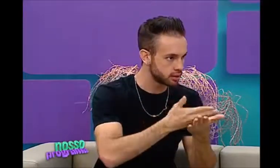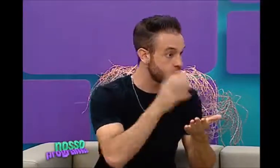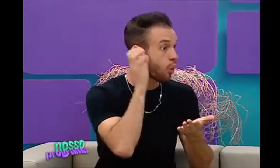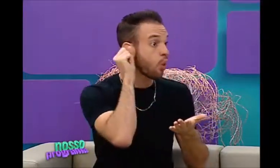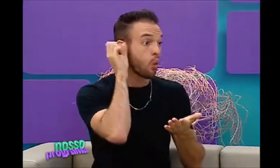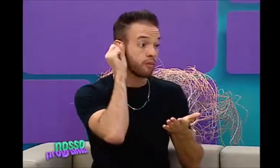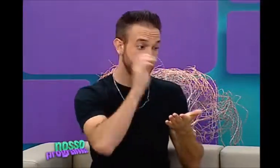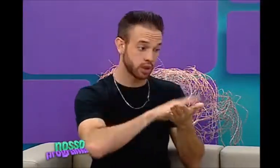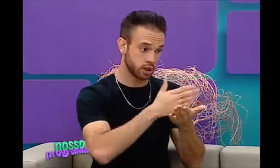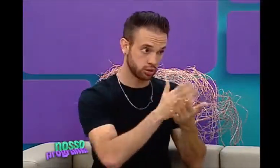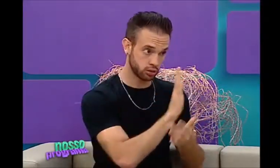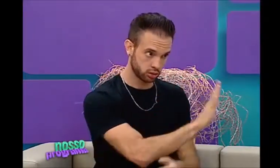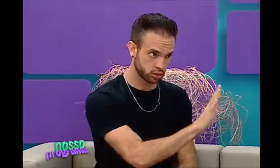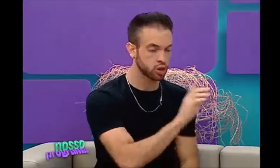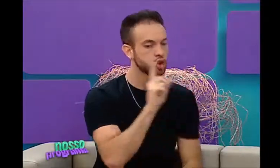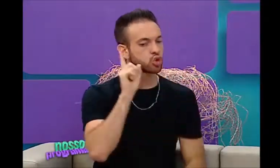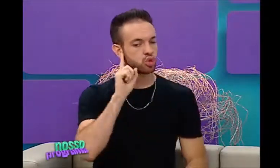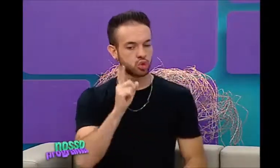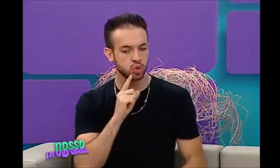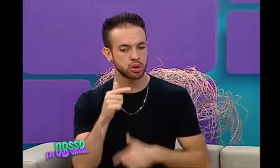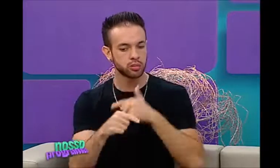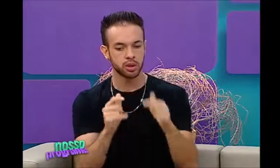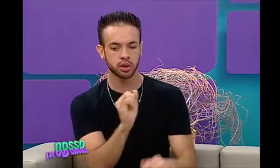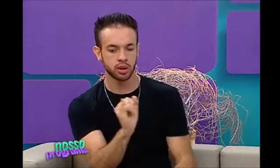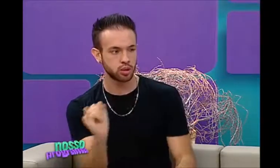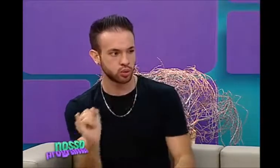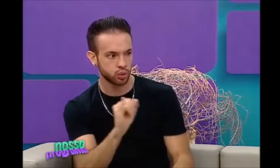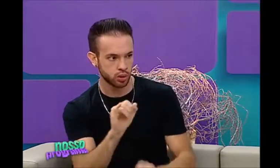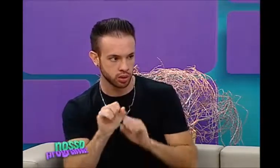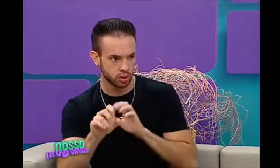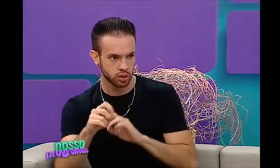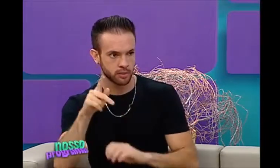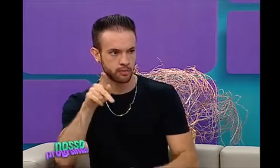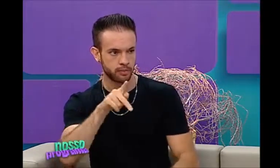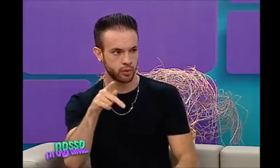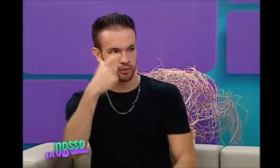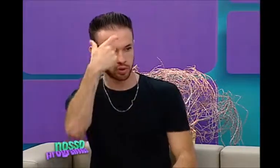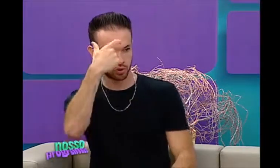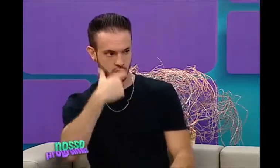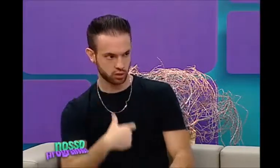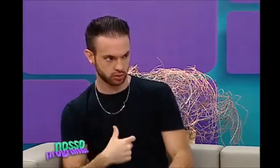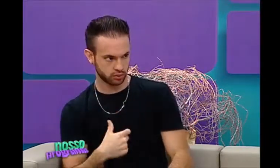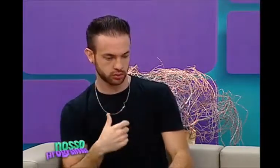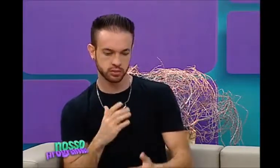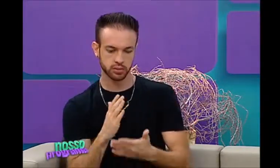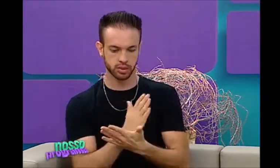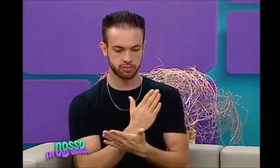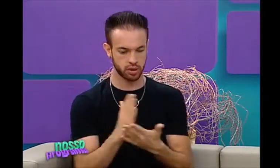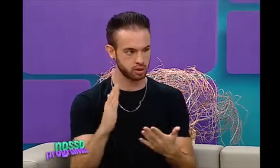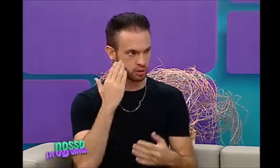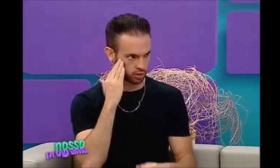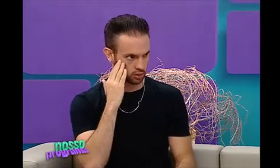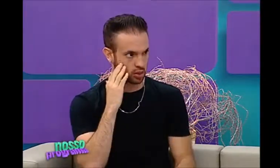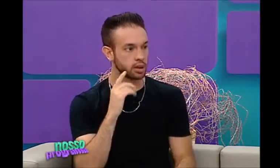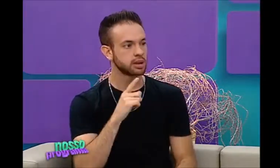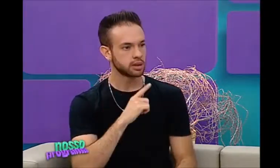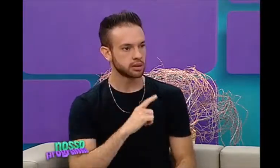como intérprete e o ouvinte também intérprete. O surdo trabalha como instrutor, professor. Tem que separar isso